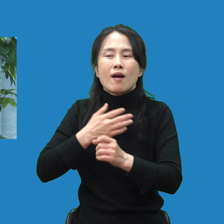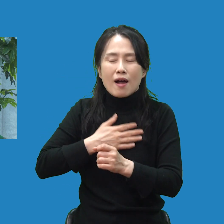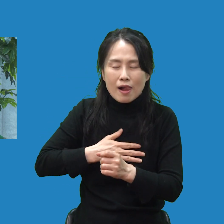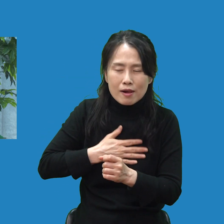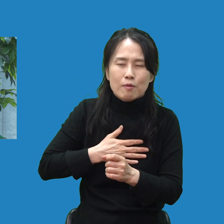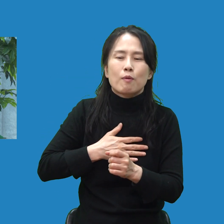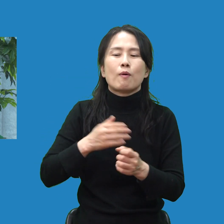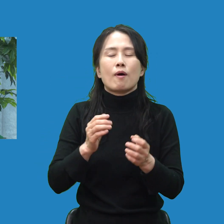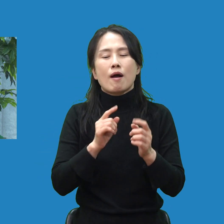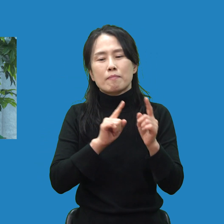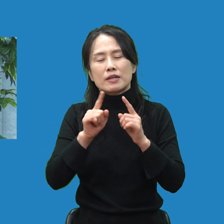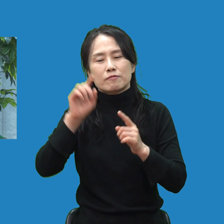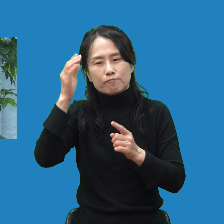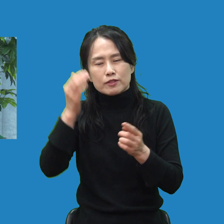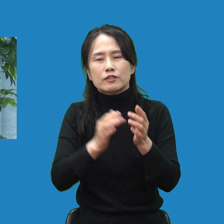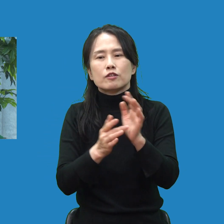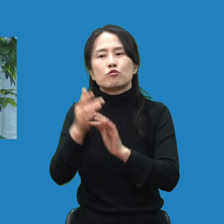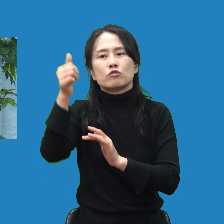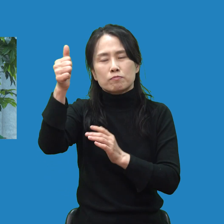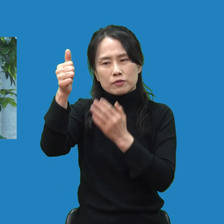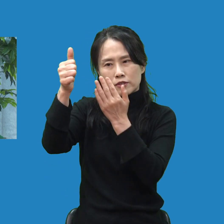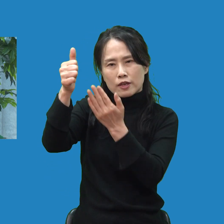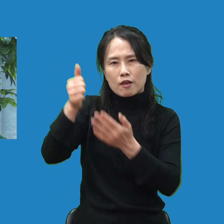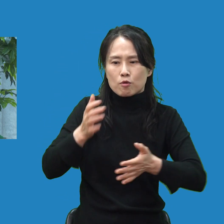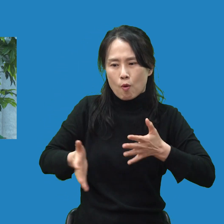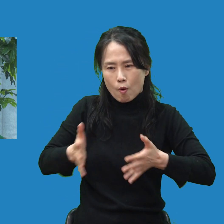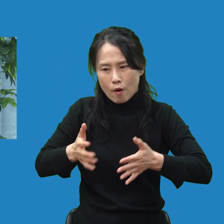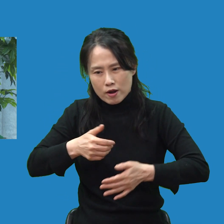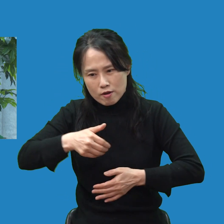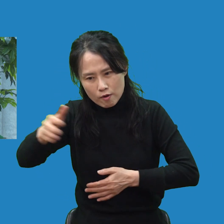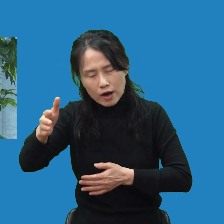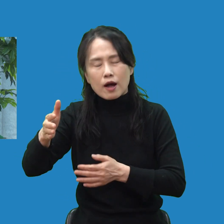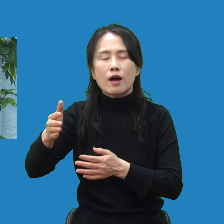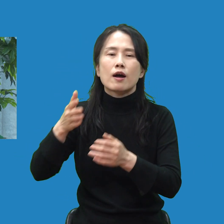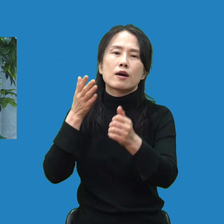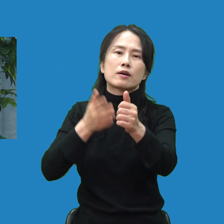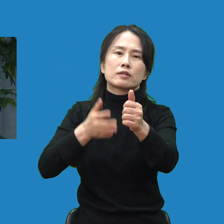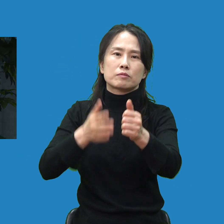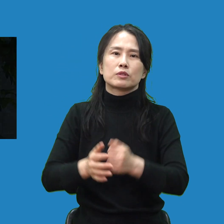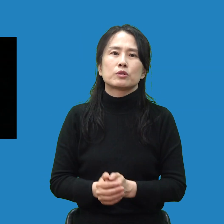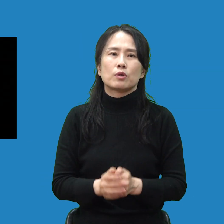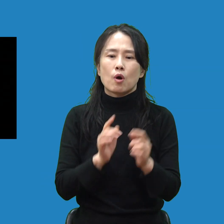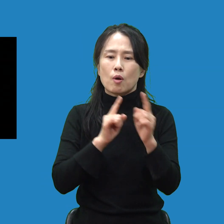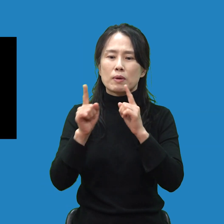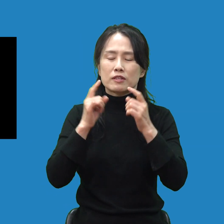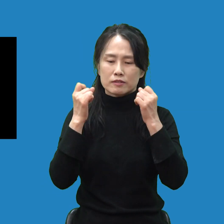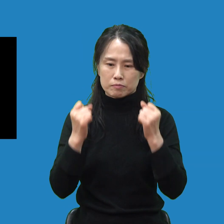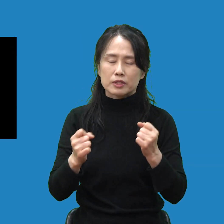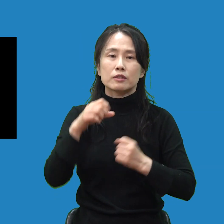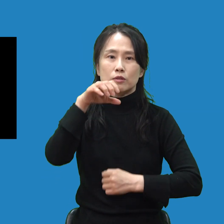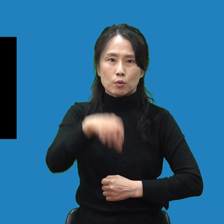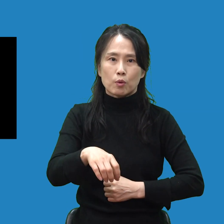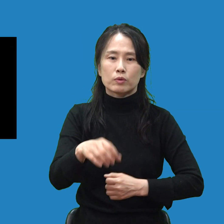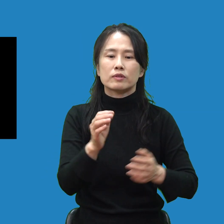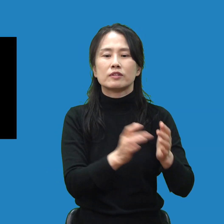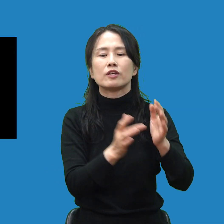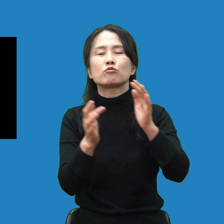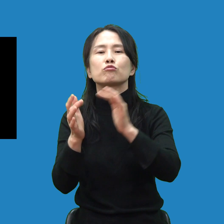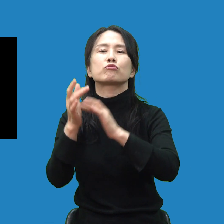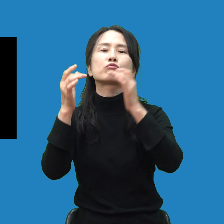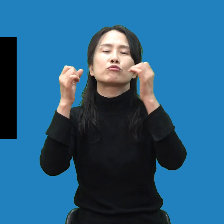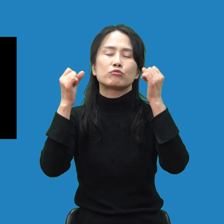예수님께로 달려가는 예수 신앙인이 됩시다. 말씀 있는 곳에